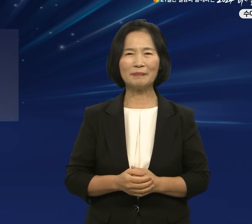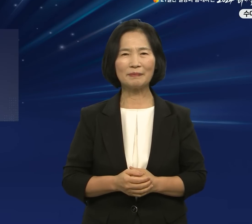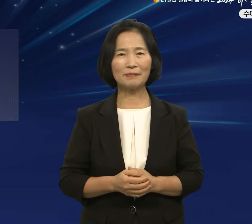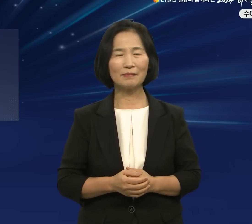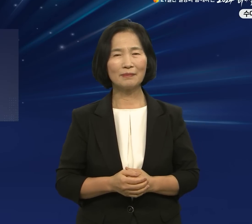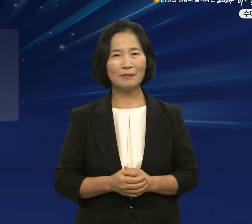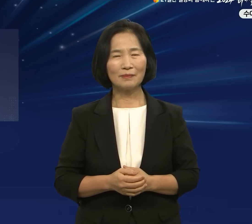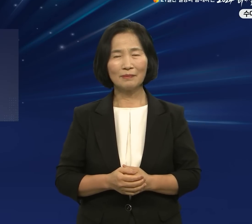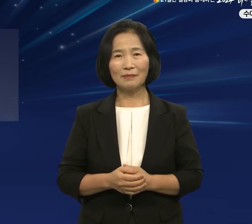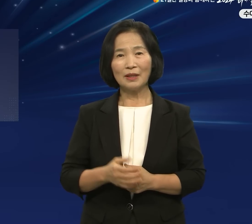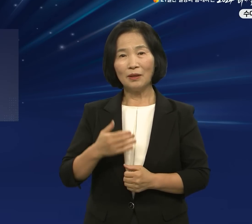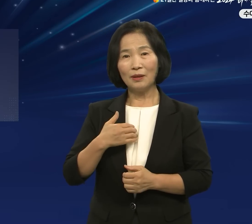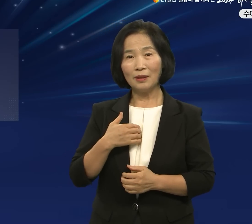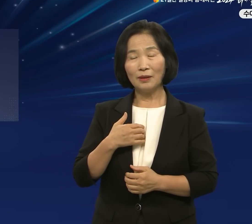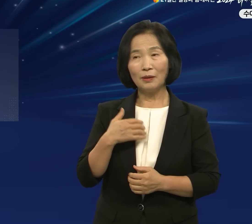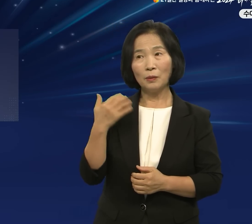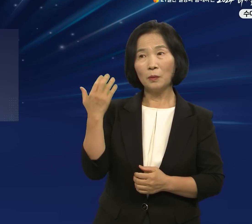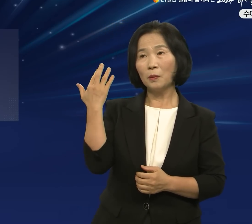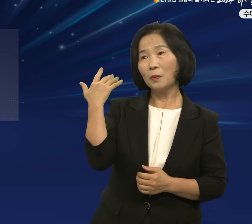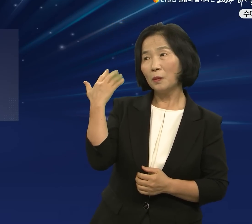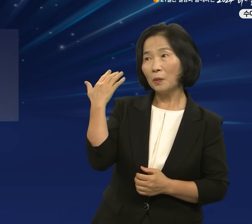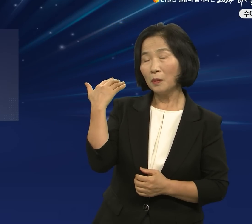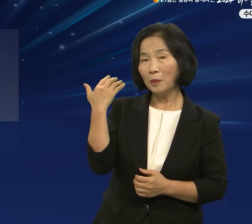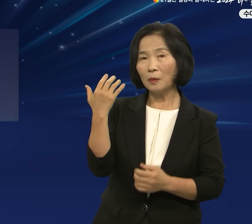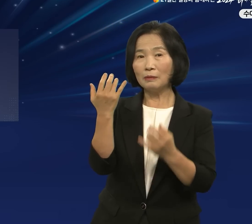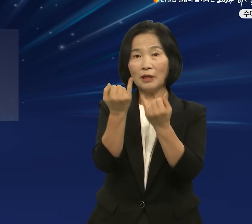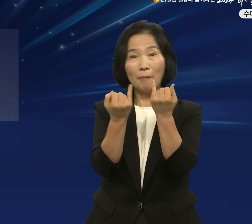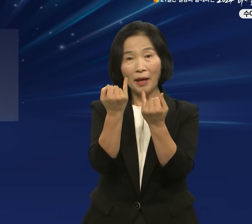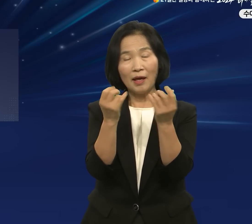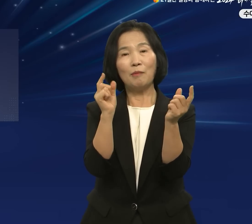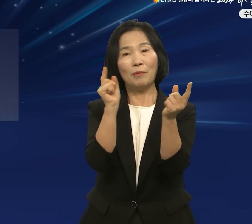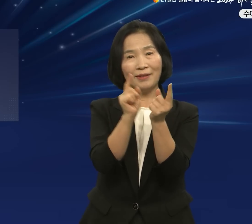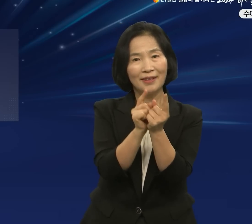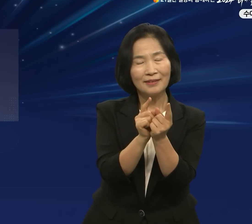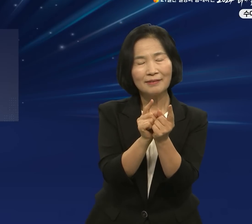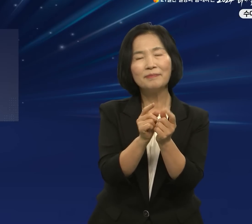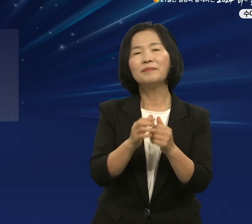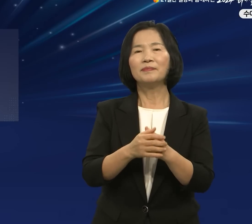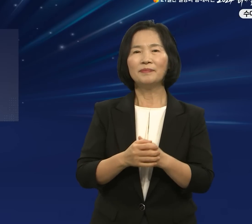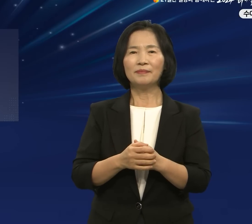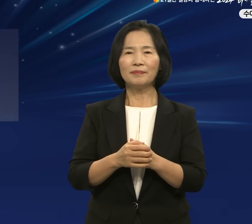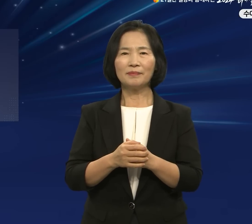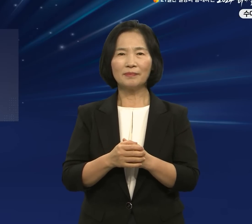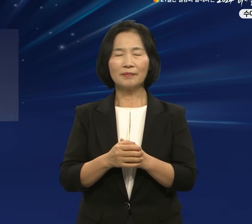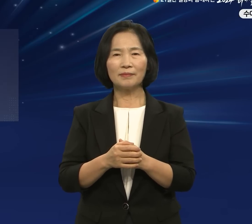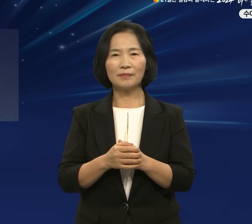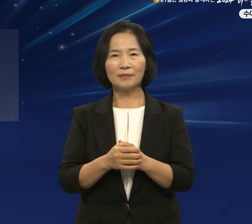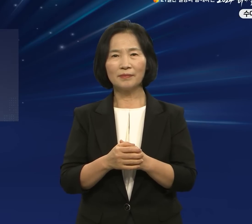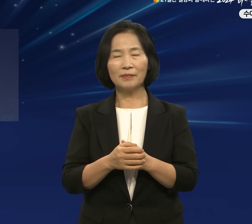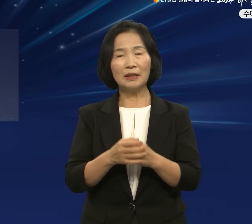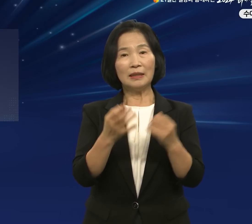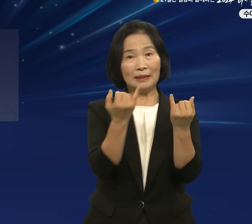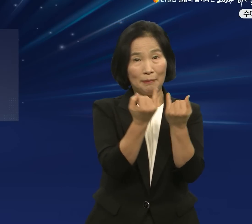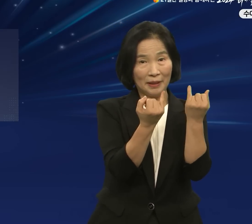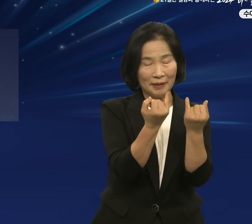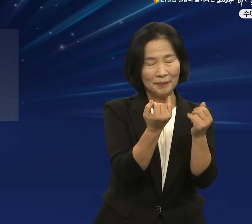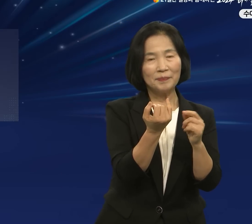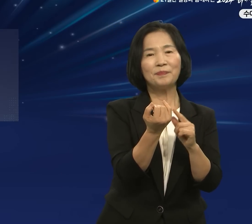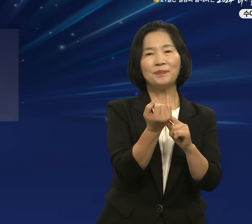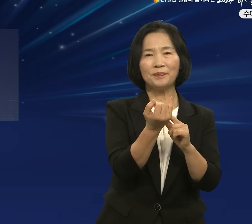최근에 제가 어떤 자매님을 한 분 만났는데 그 자매님이 형제에게